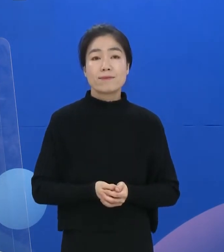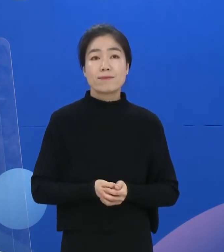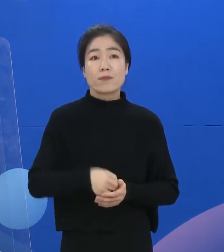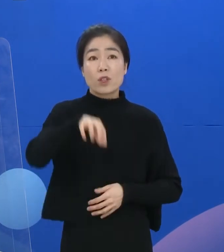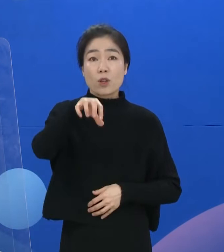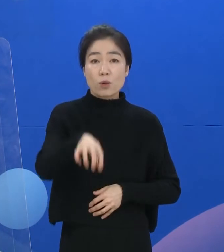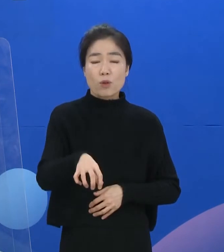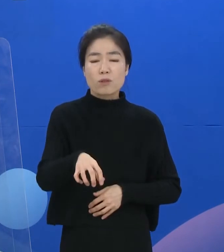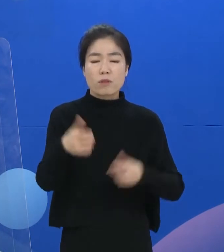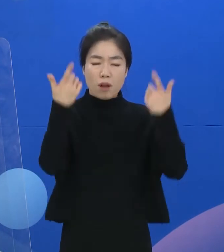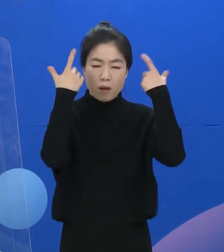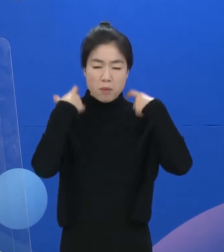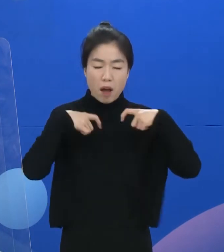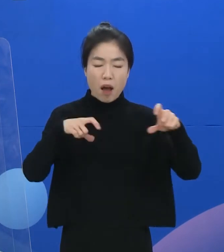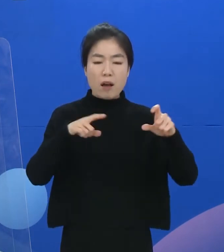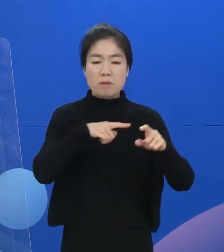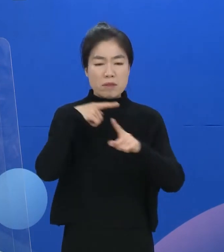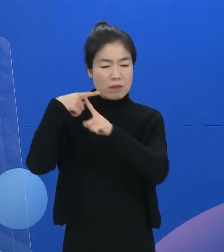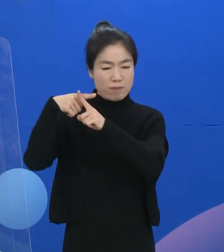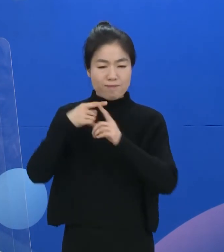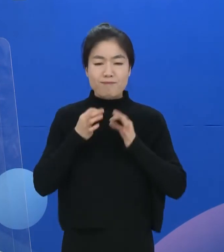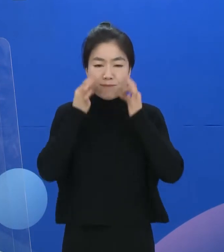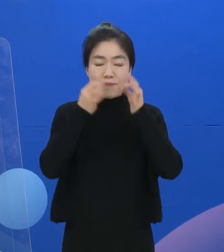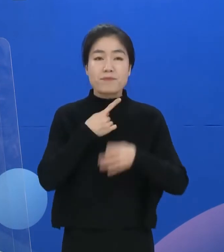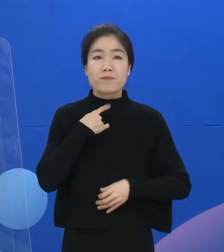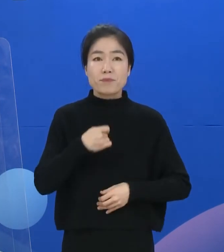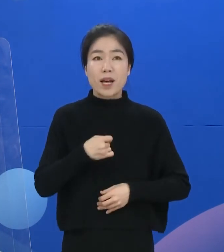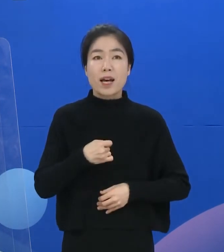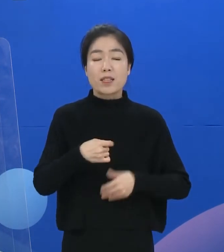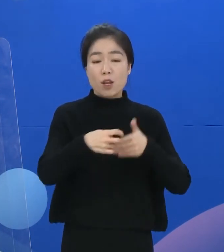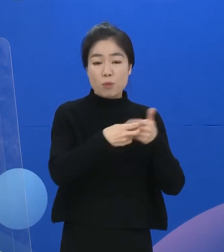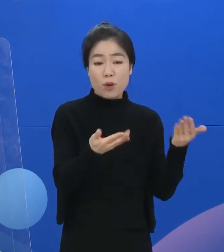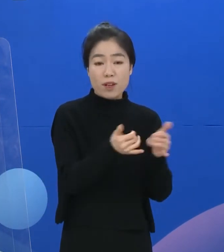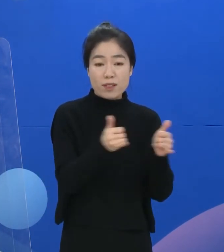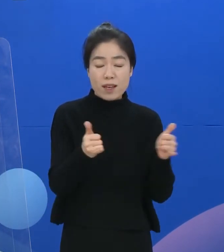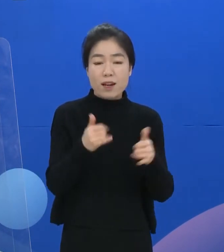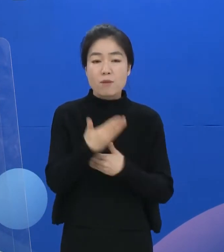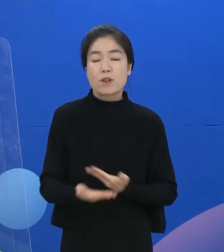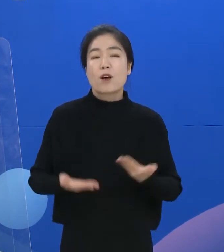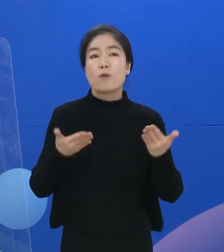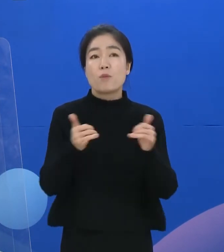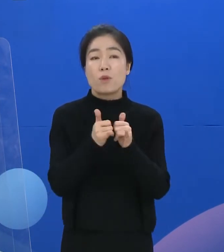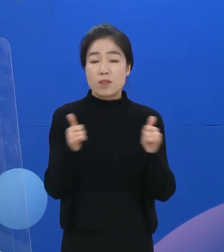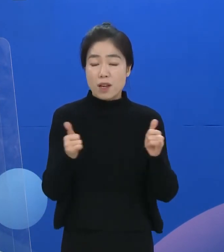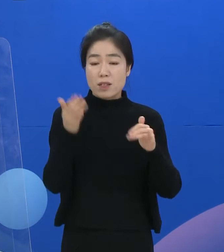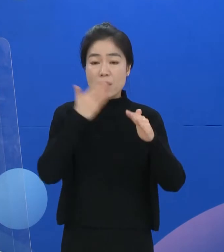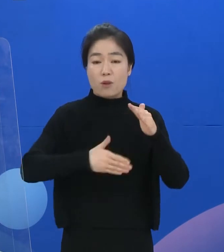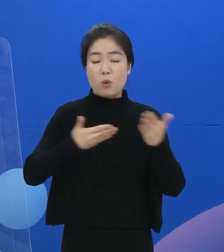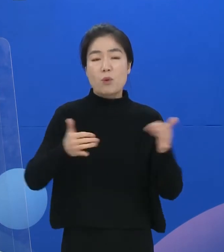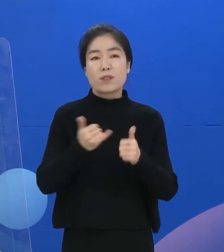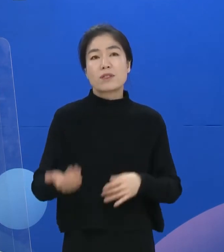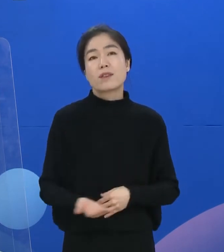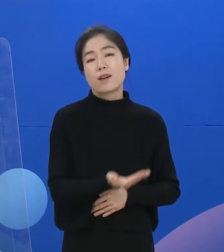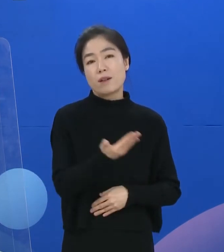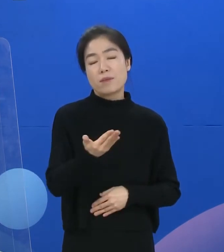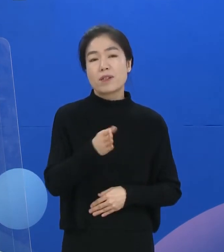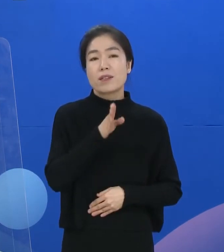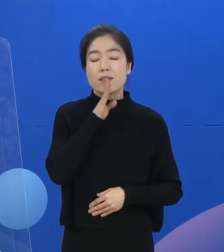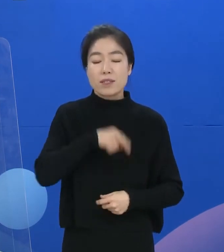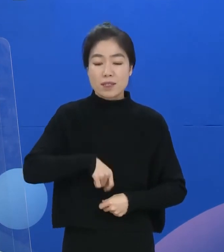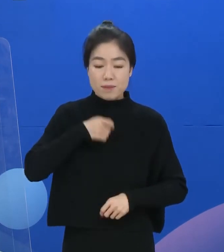7개 특광역시 중 가장 적습니다 현장에서 불철주야 헌신적으로